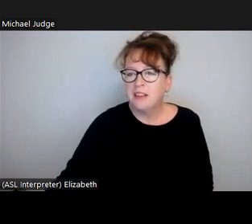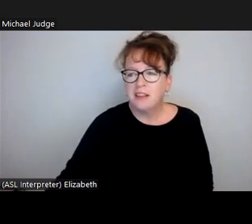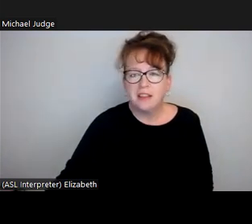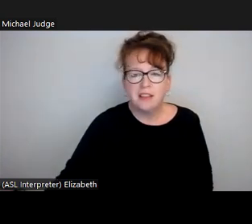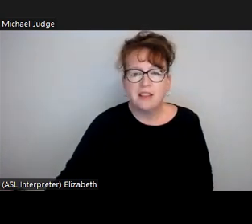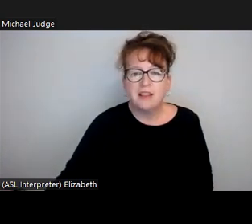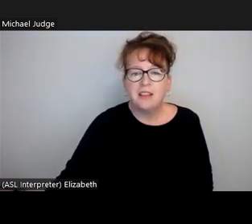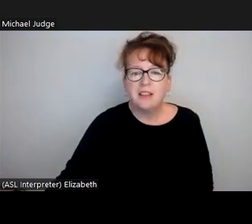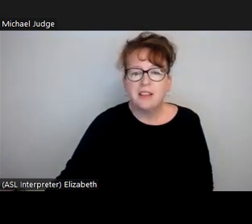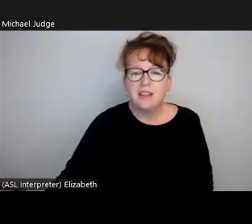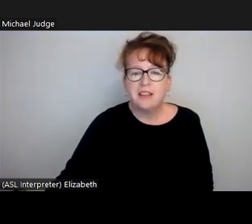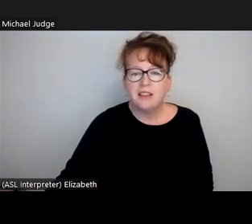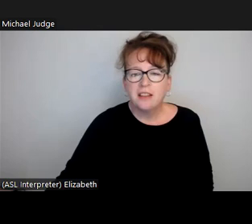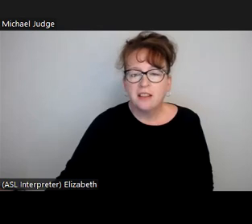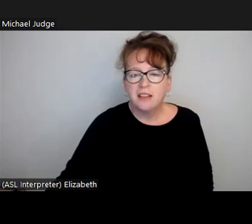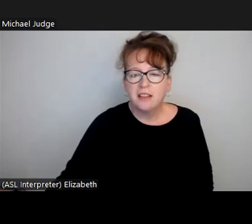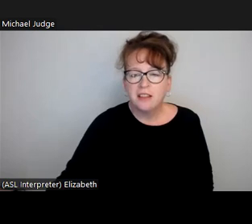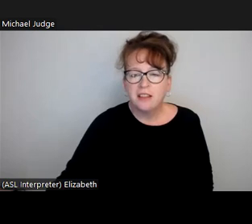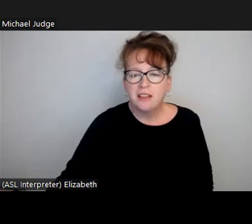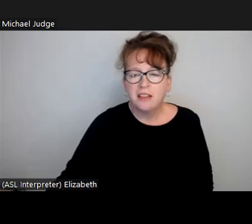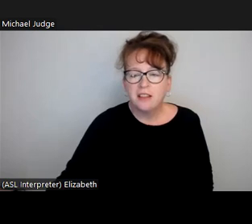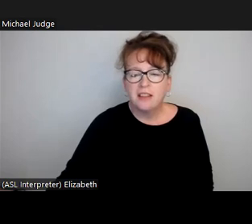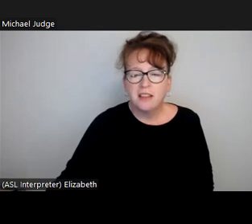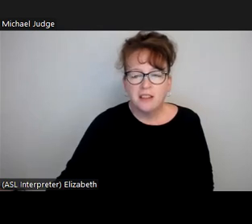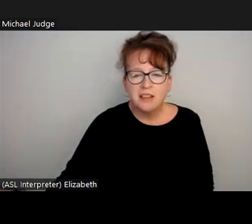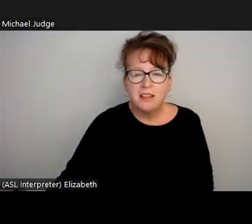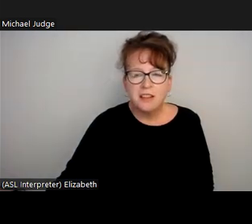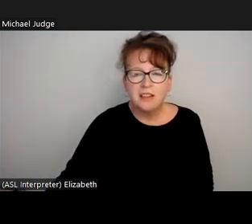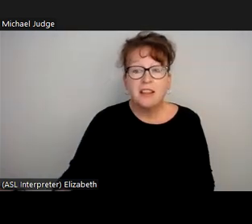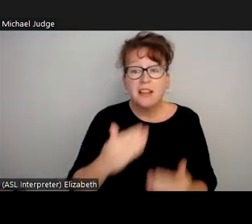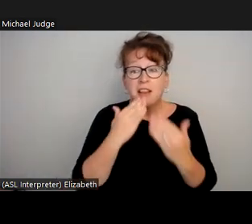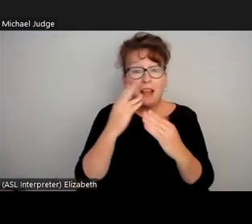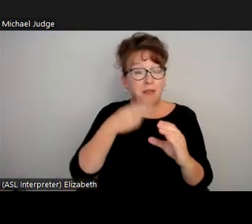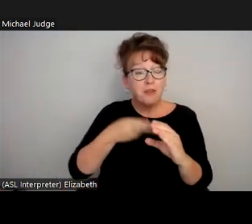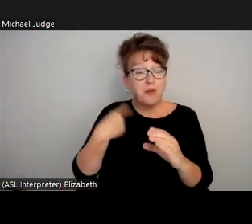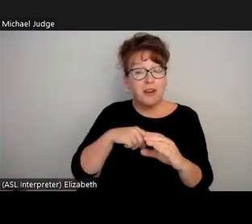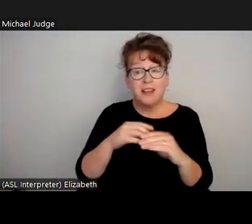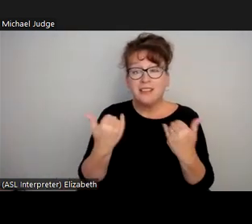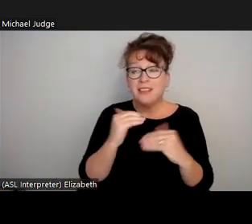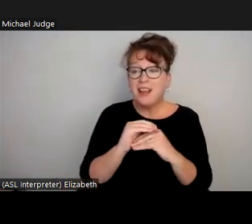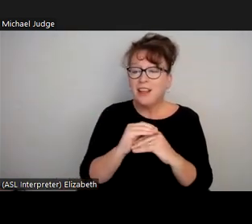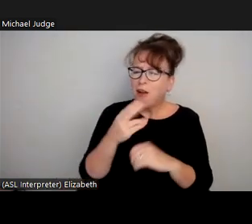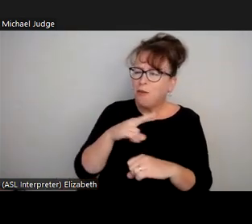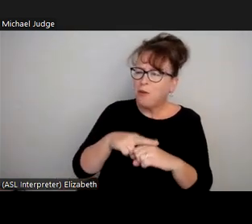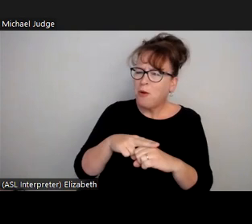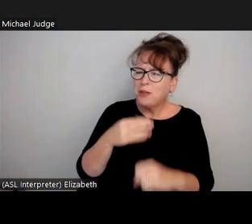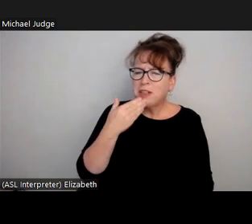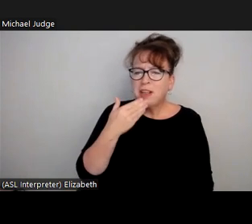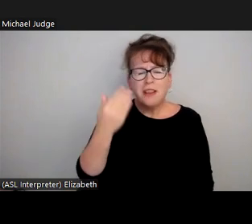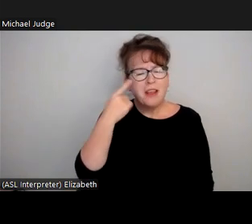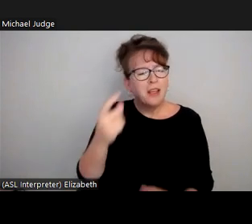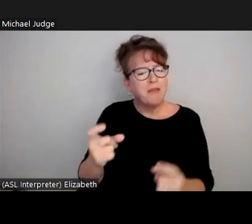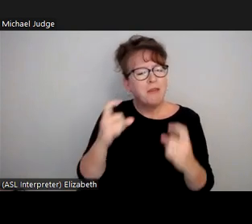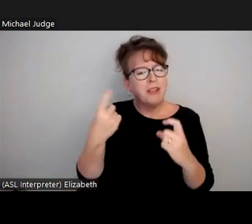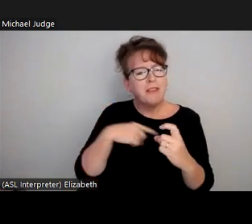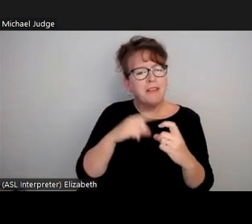comisario va a seguir adelante vamos a estar poniendo unas diapositivas Muchas gracias por unirse Okay